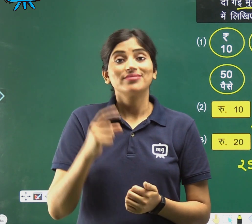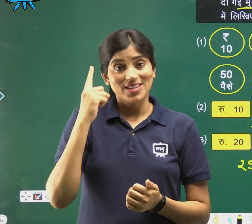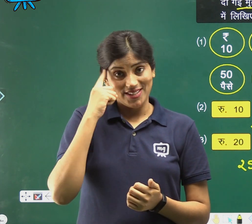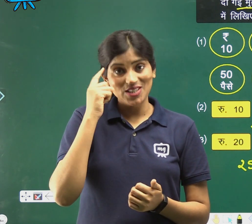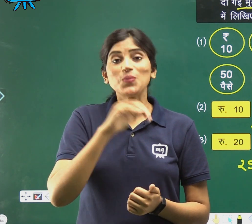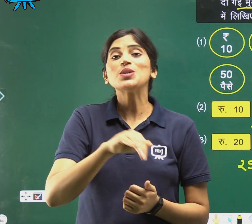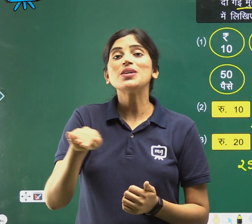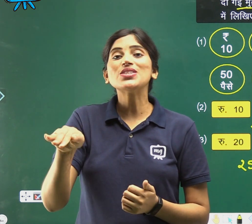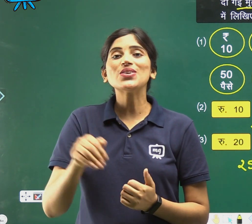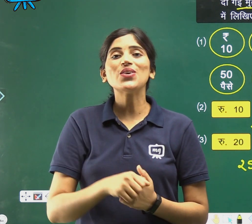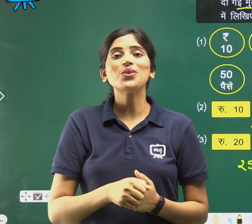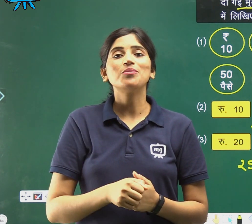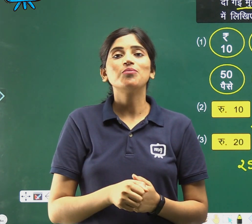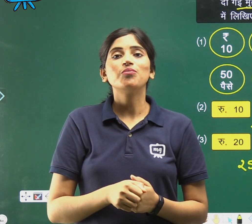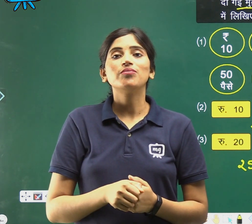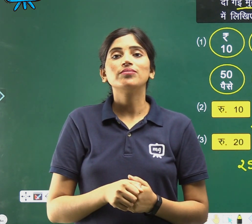समझे बच्चों?